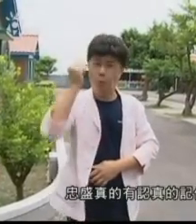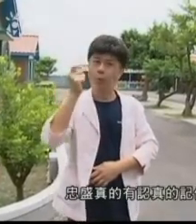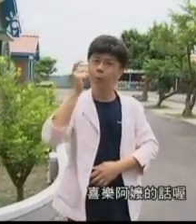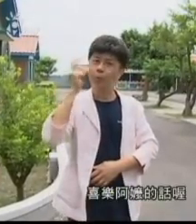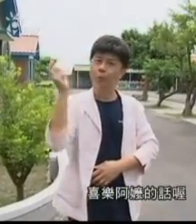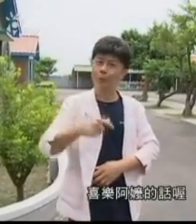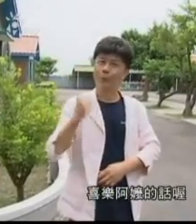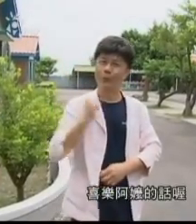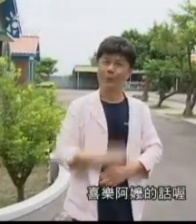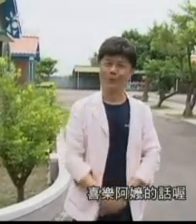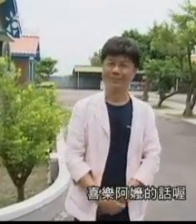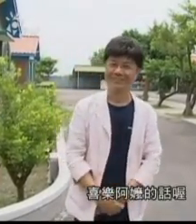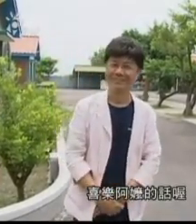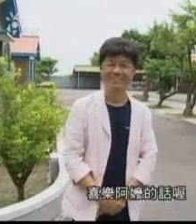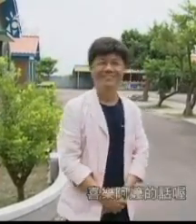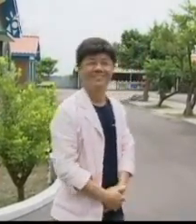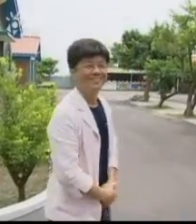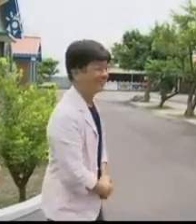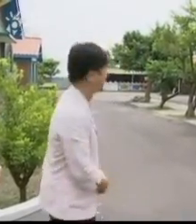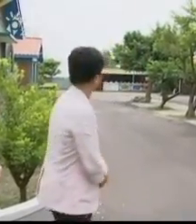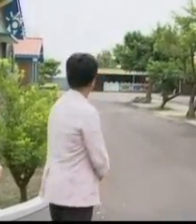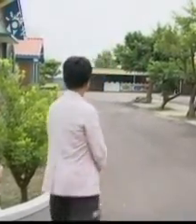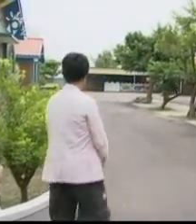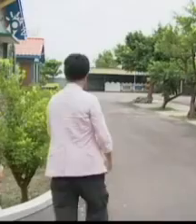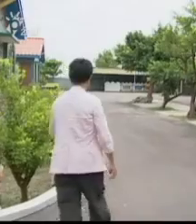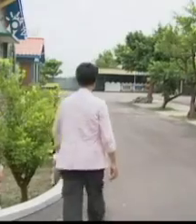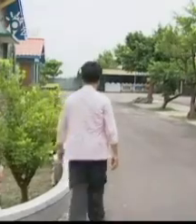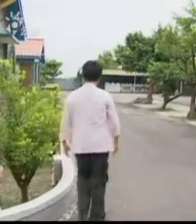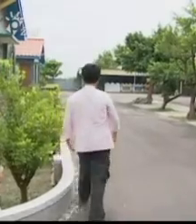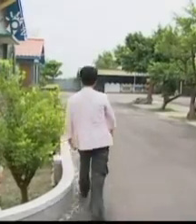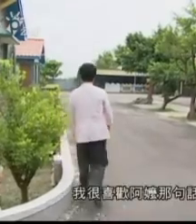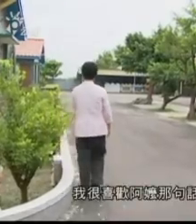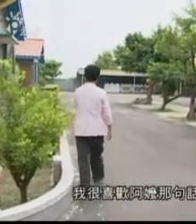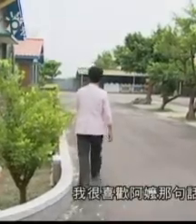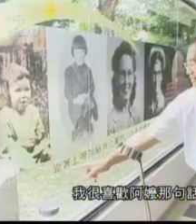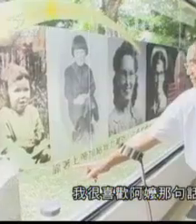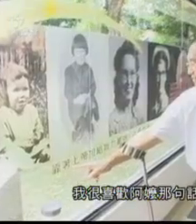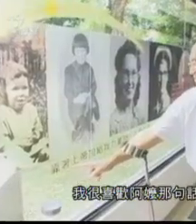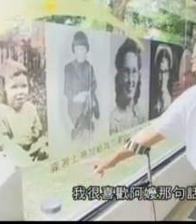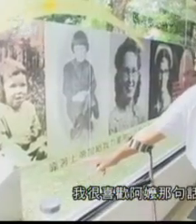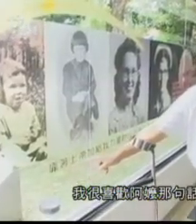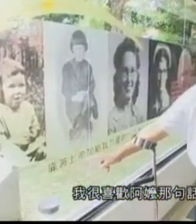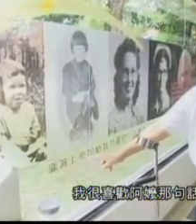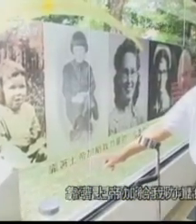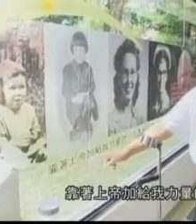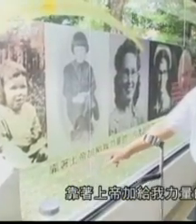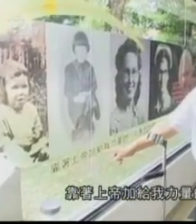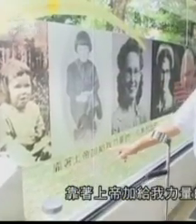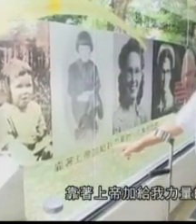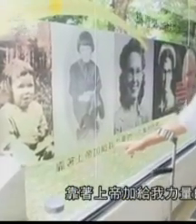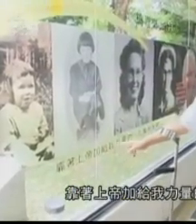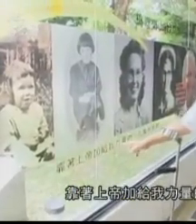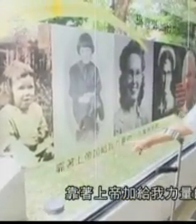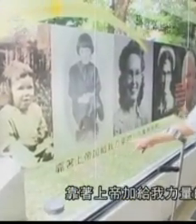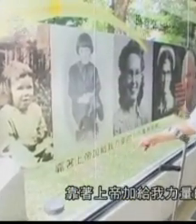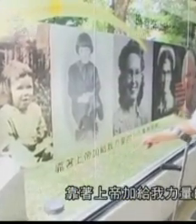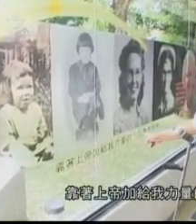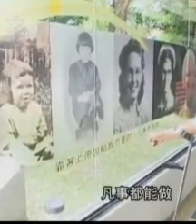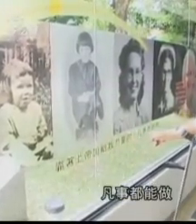喜乐阿嬷的话。 我很喜欢他妈的计划， 靠着上帝加给我力量的房子都